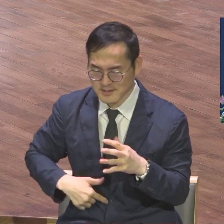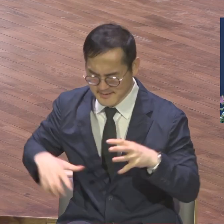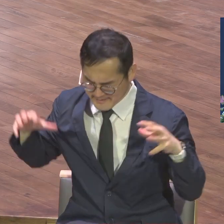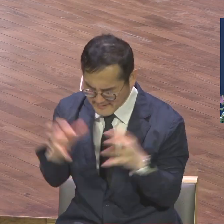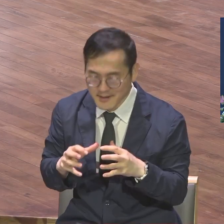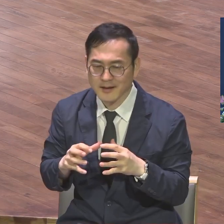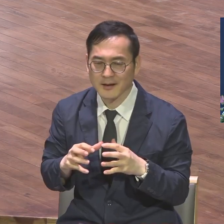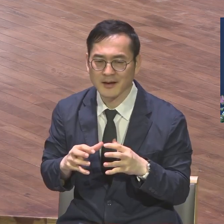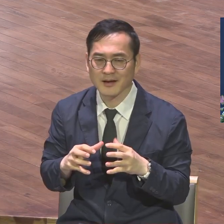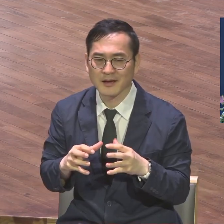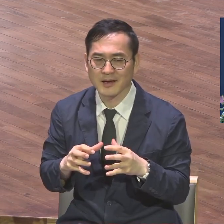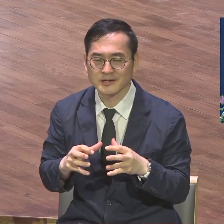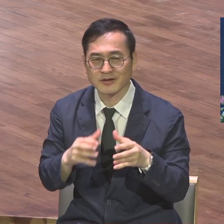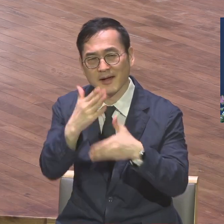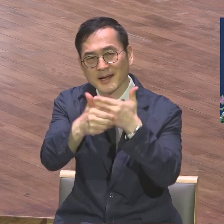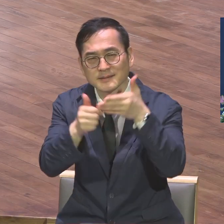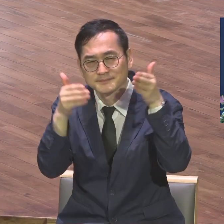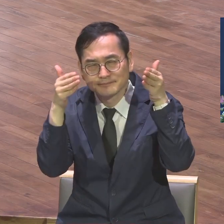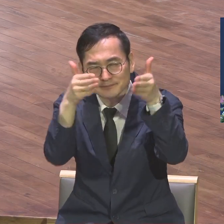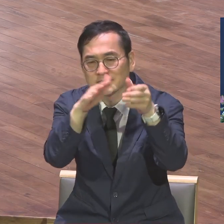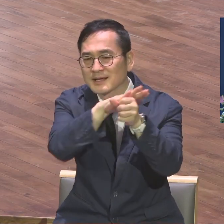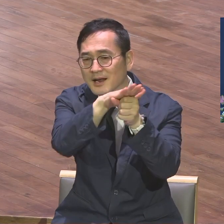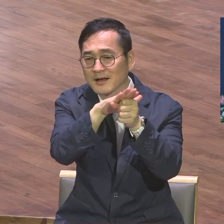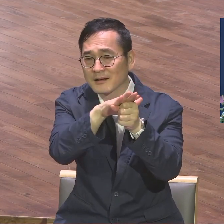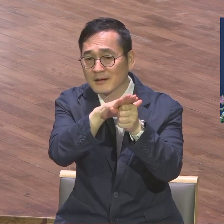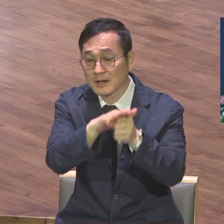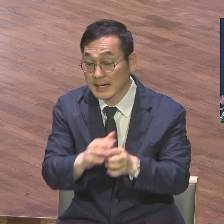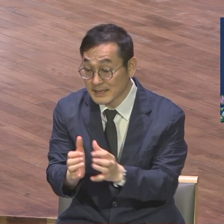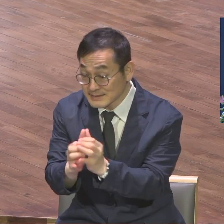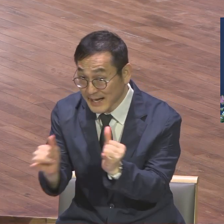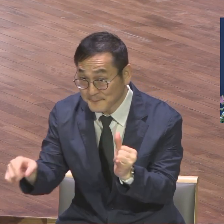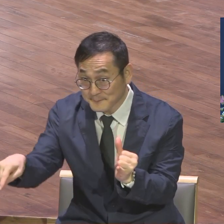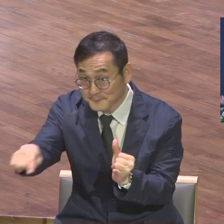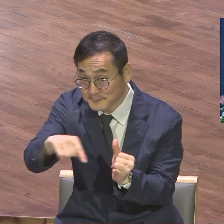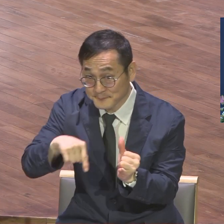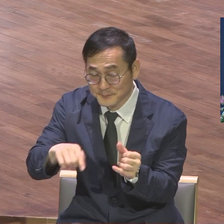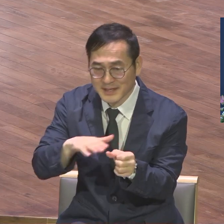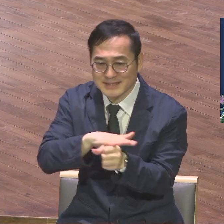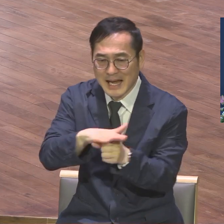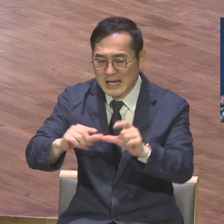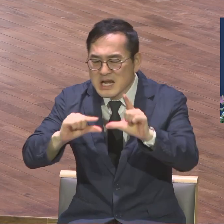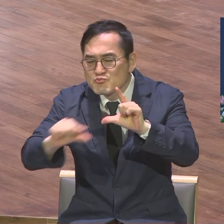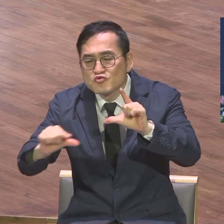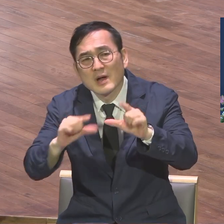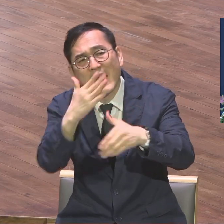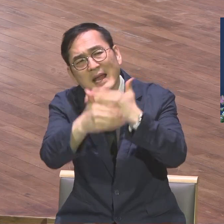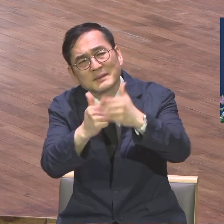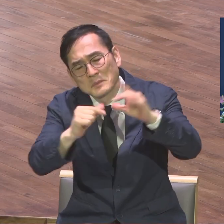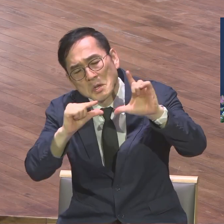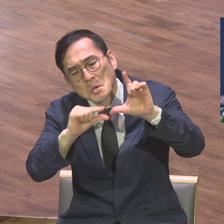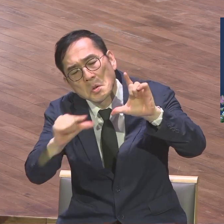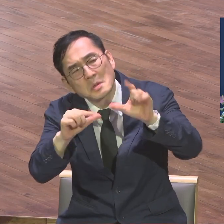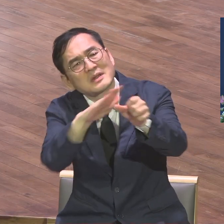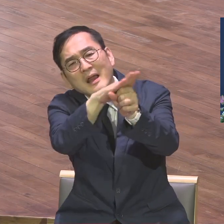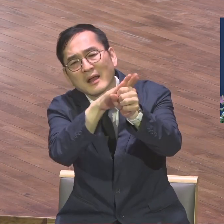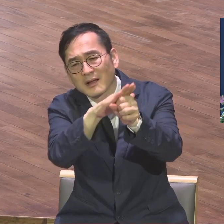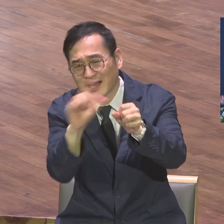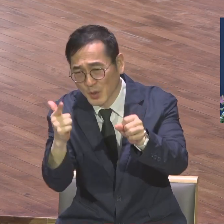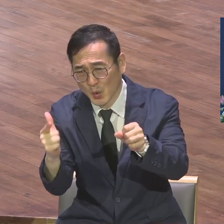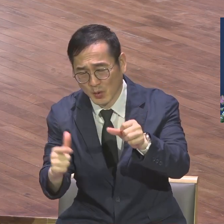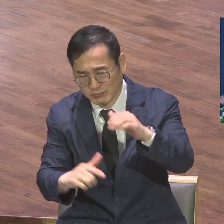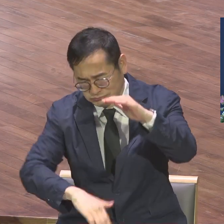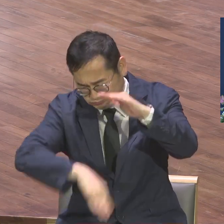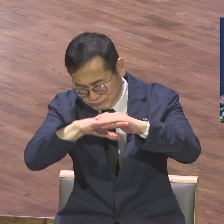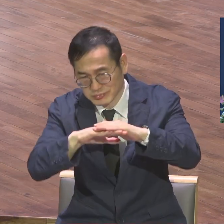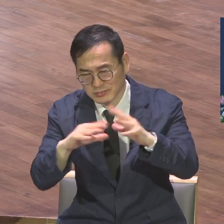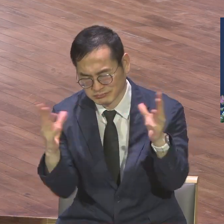결국 하나님께서는 인간으로부터 제한적이고 부분적인 사랑을 원치 아니하신다는 거예요. 순도